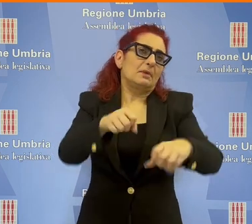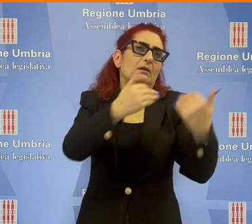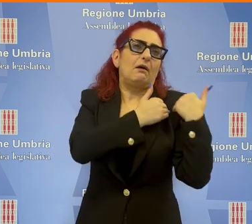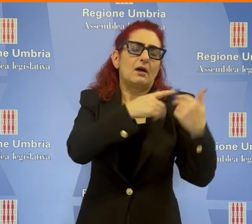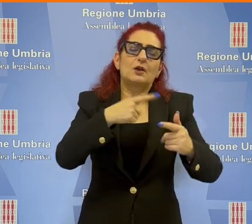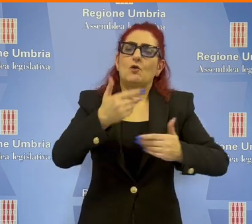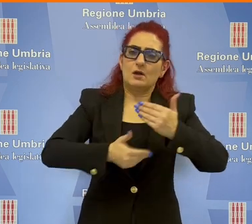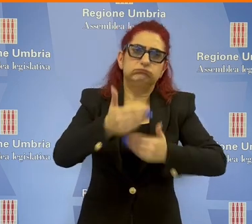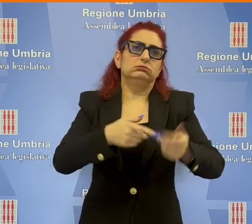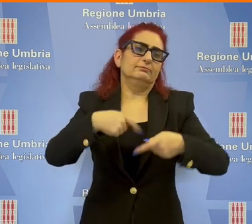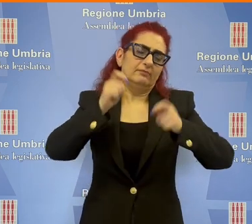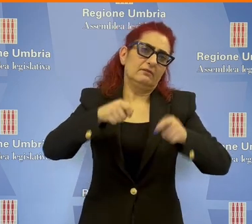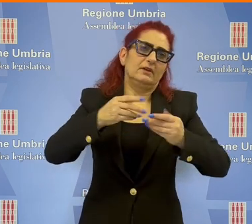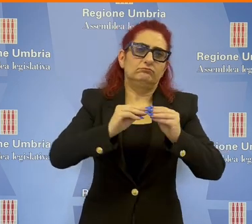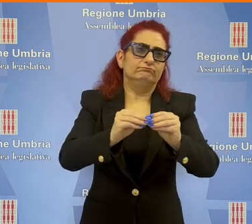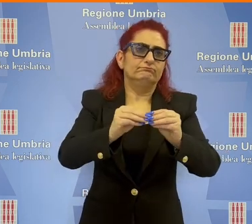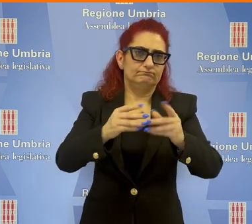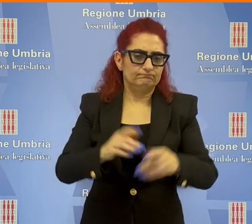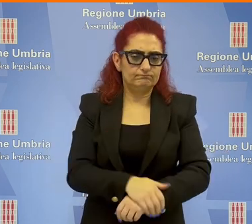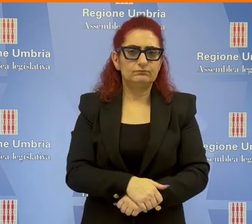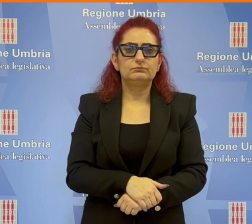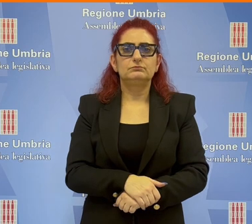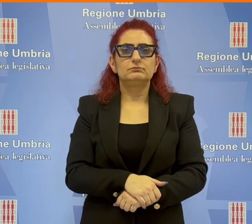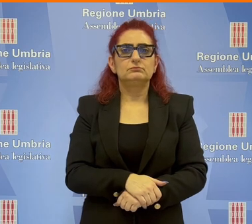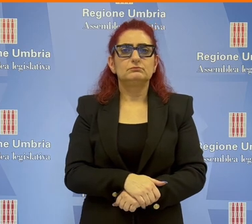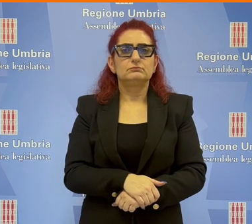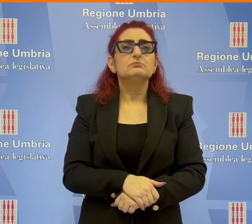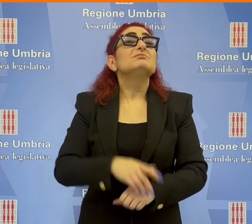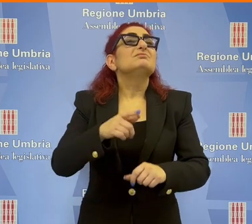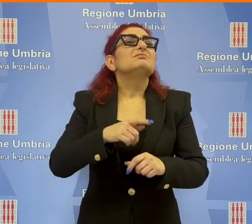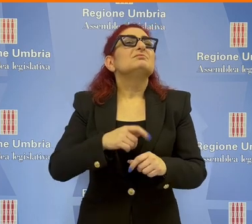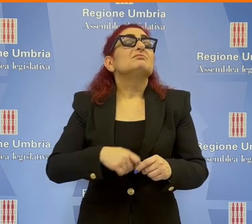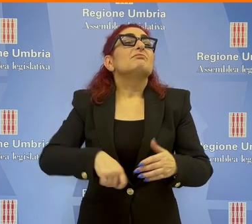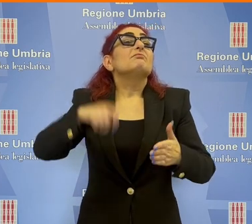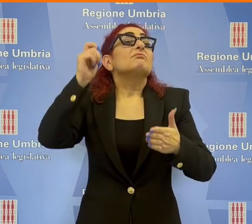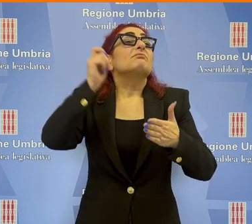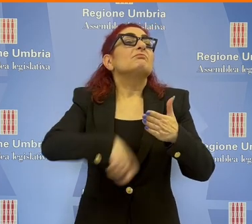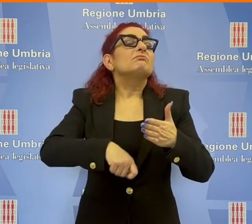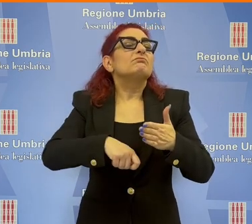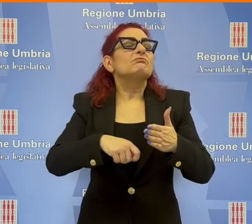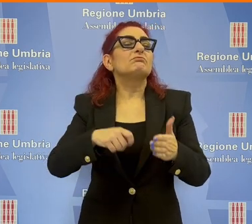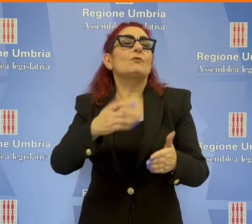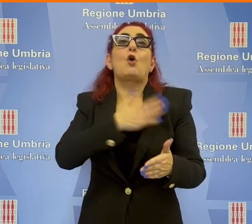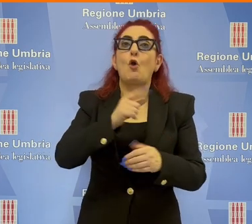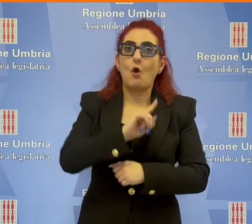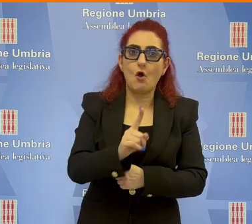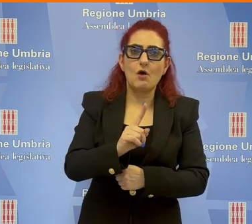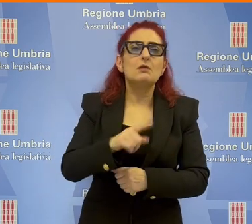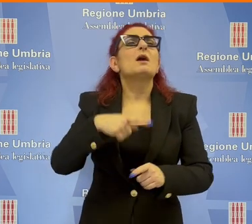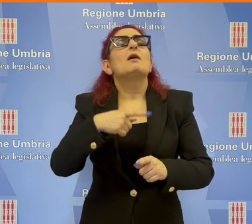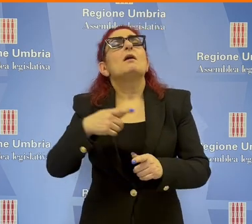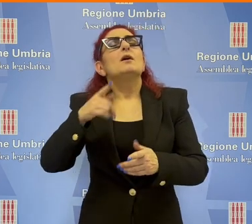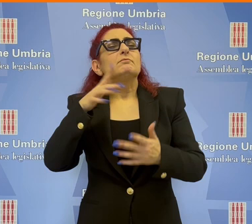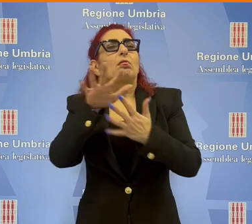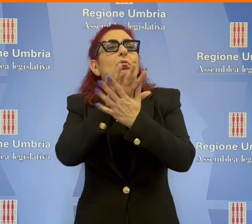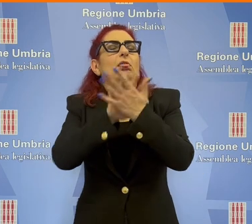finalmente presa in carico con serietà ed efficienza. La morosità incolpevole si